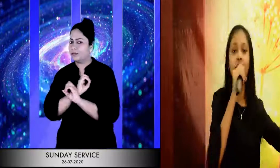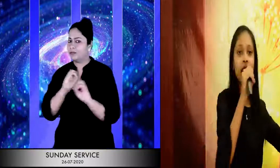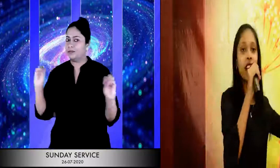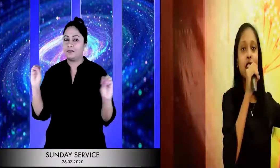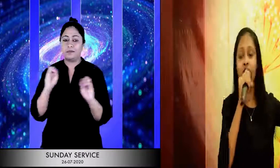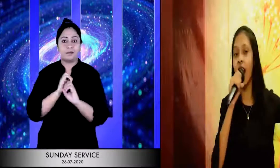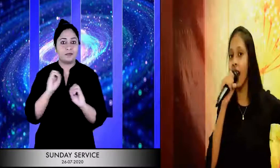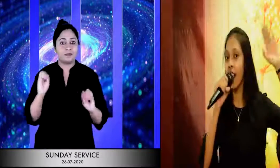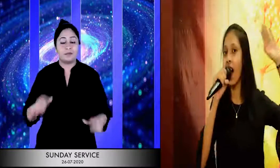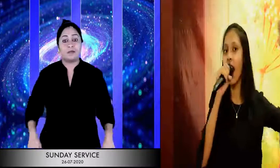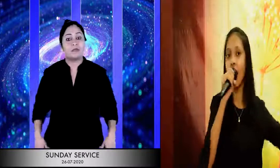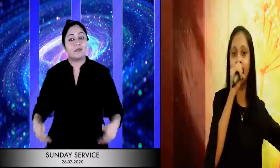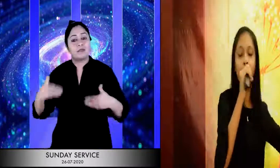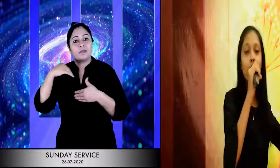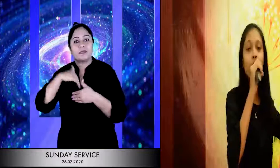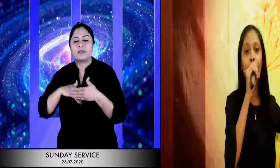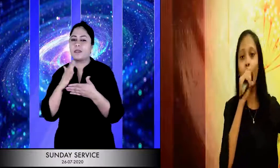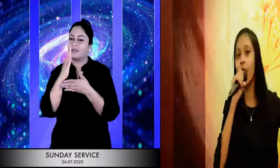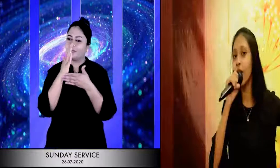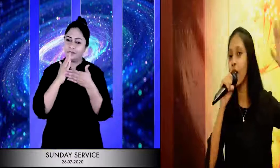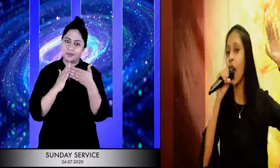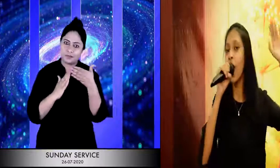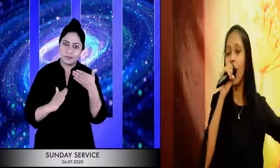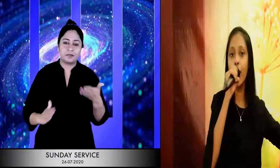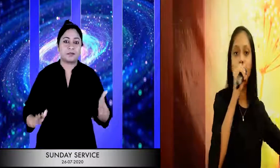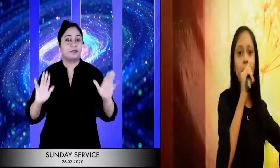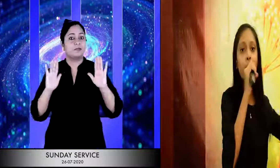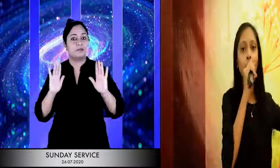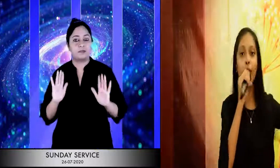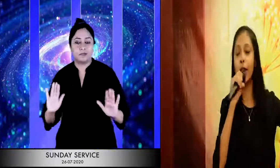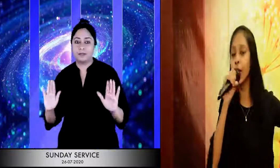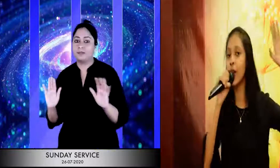তাকে ছাড়া জীবন অসম্পূর্ণ,